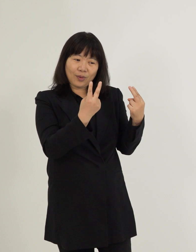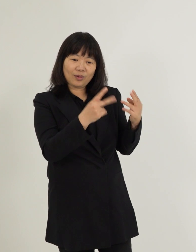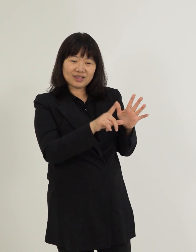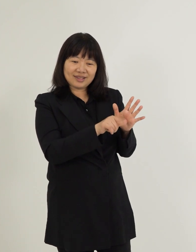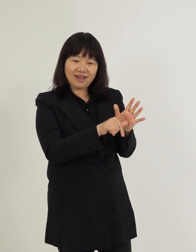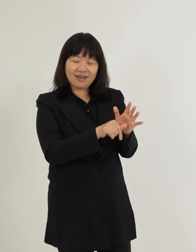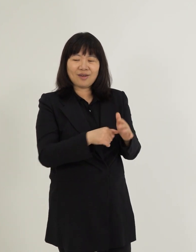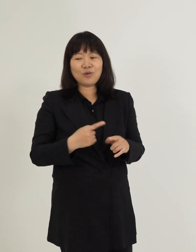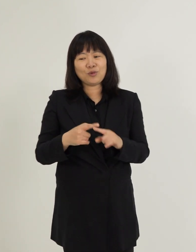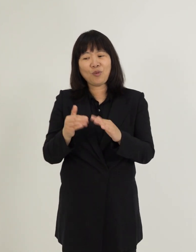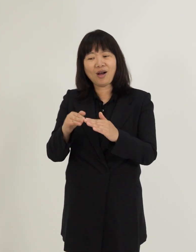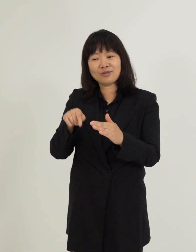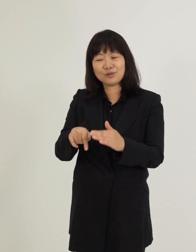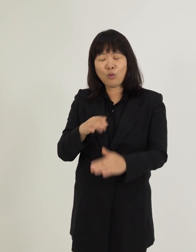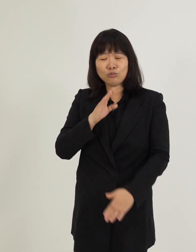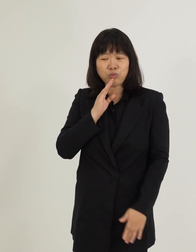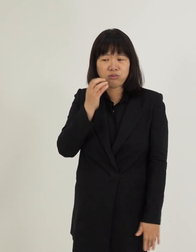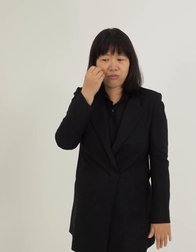되고.